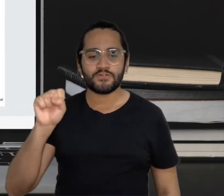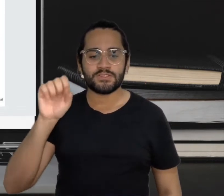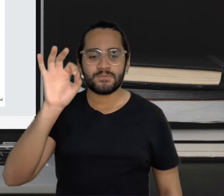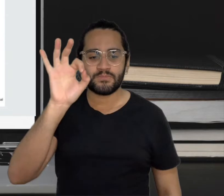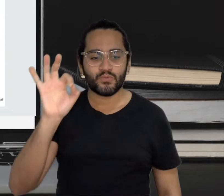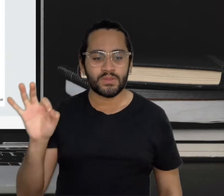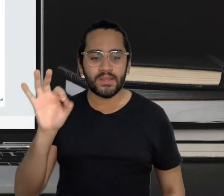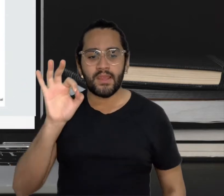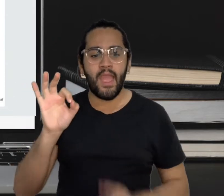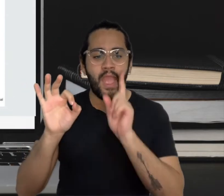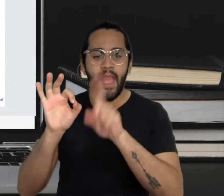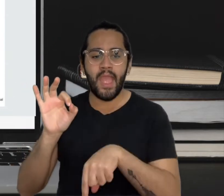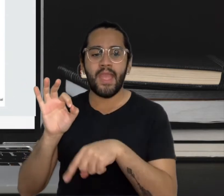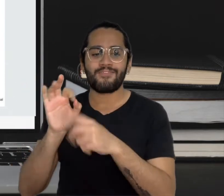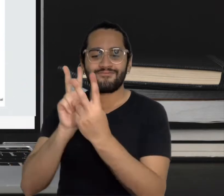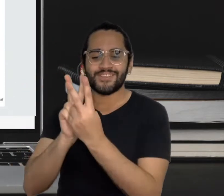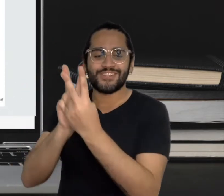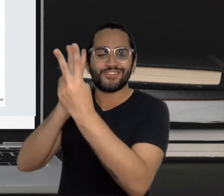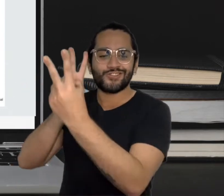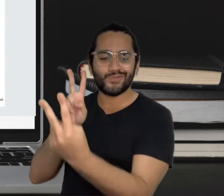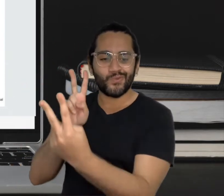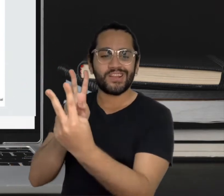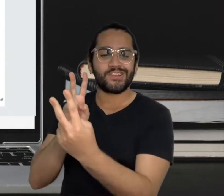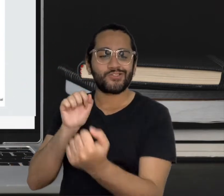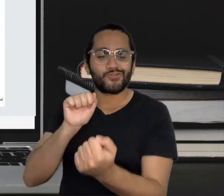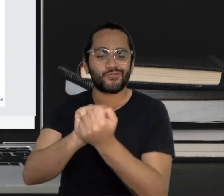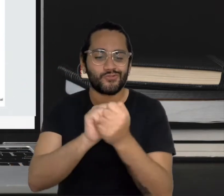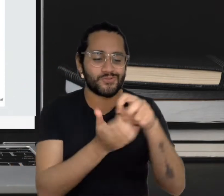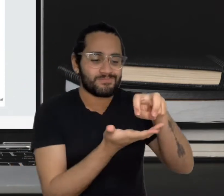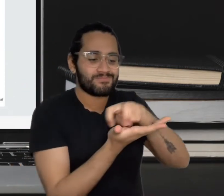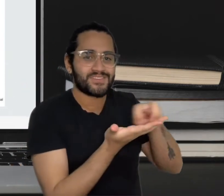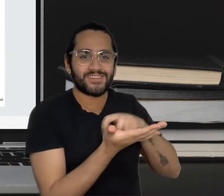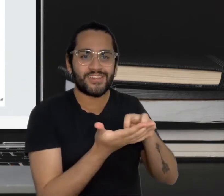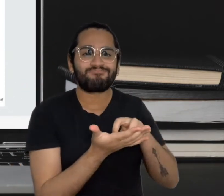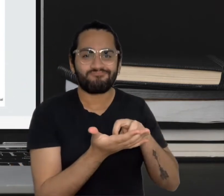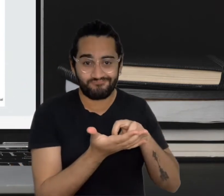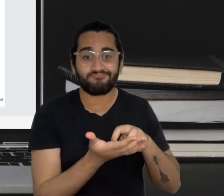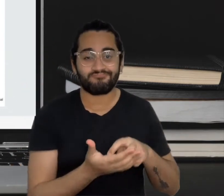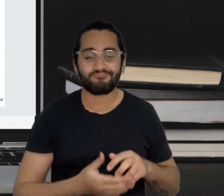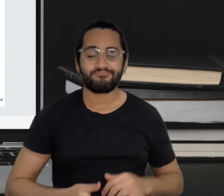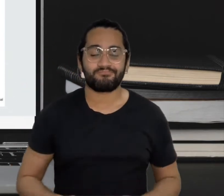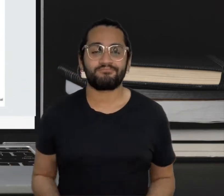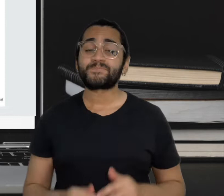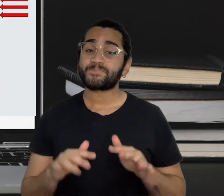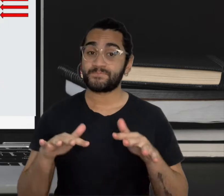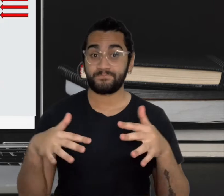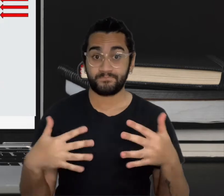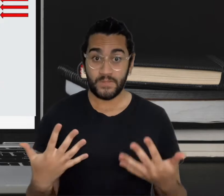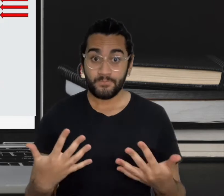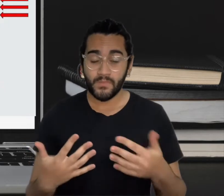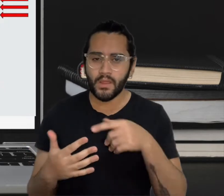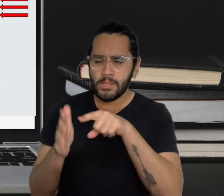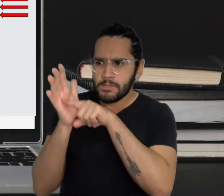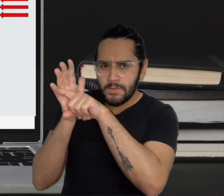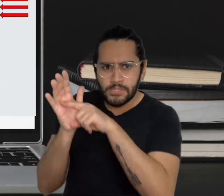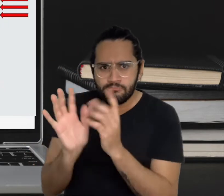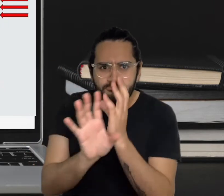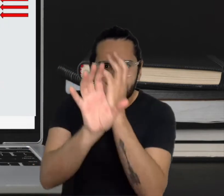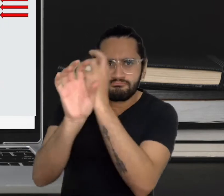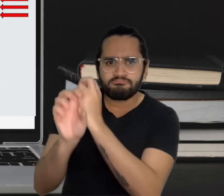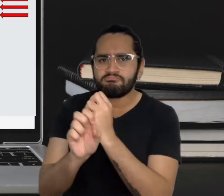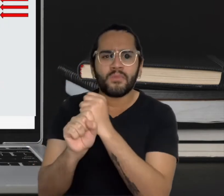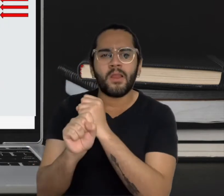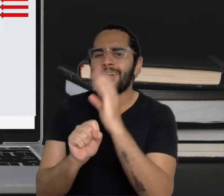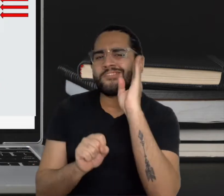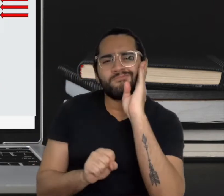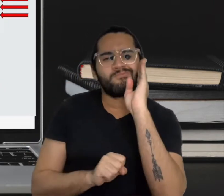58,8%, que entendiam que era ideal que o glossário fosse publicado tanto em modelo virtual como impresso. Desse modo, a partir